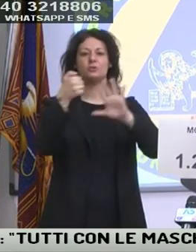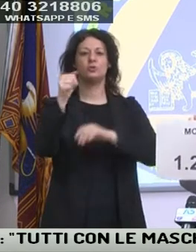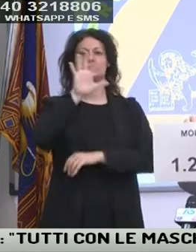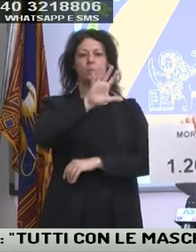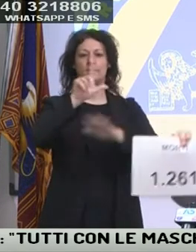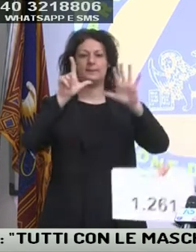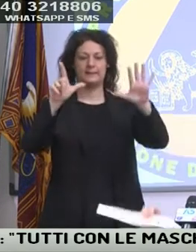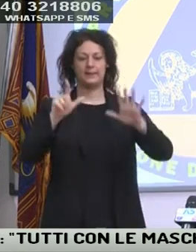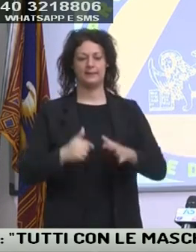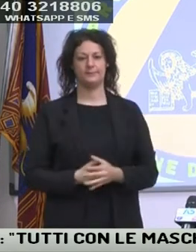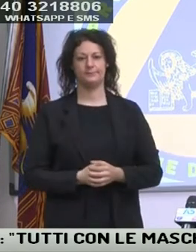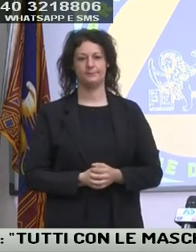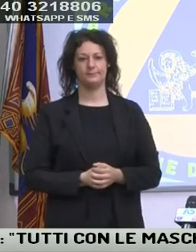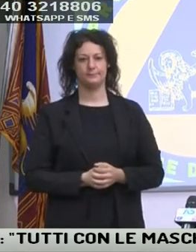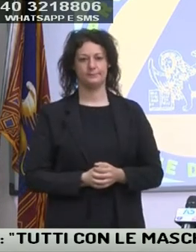1.657 in totale.